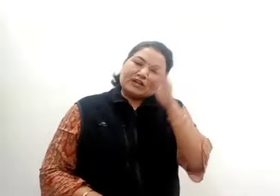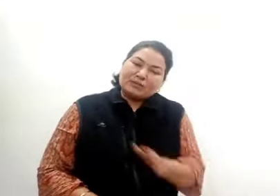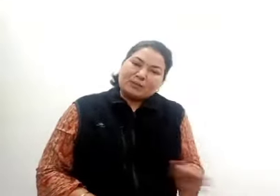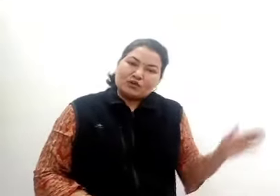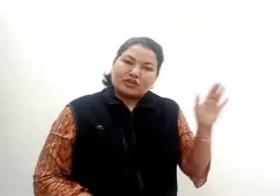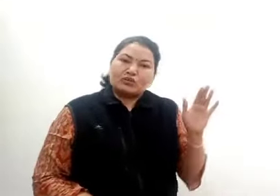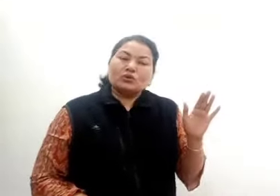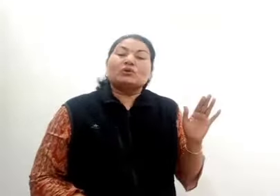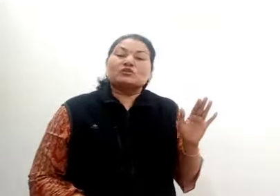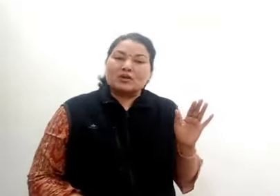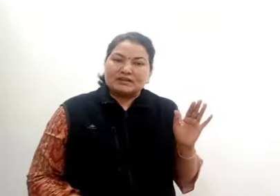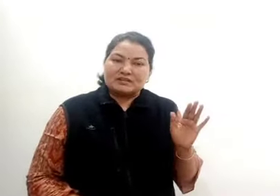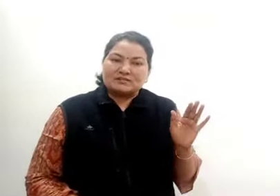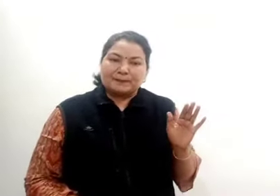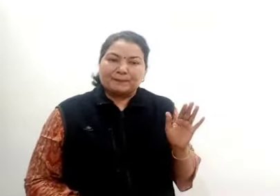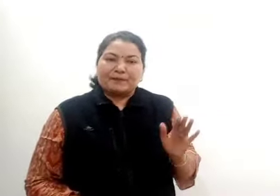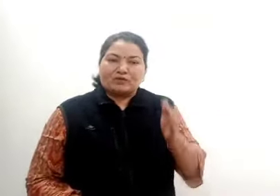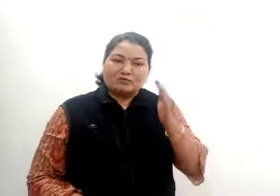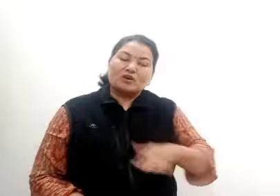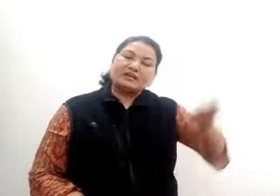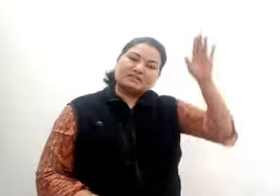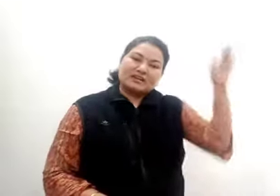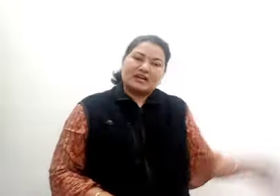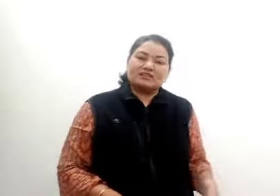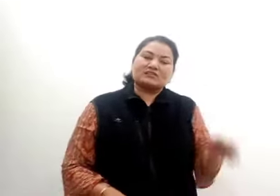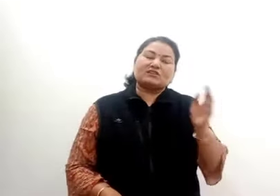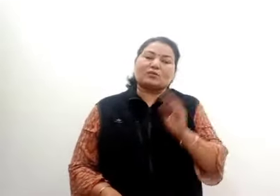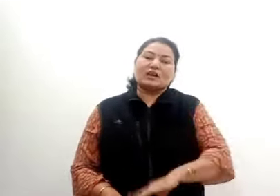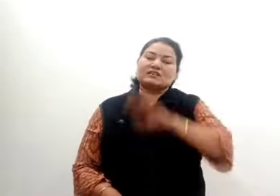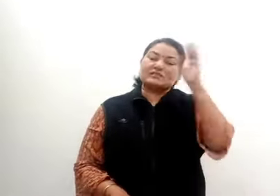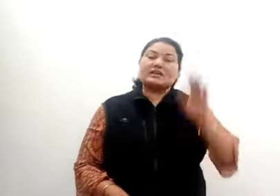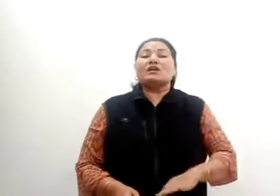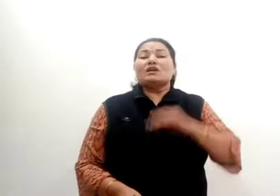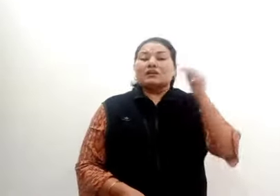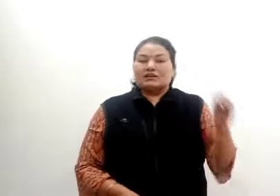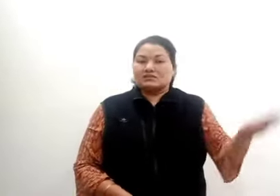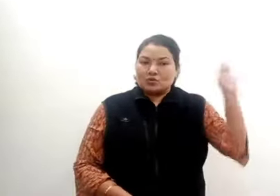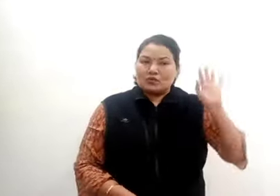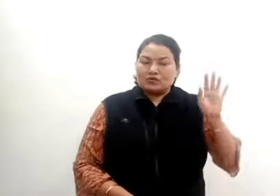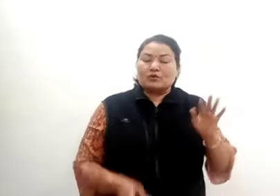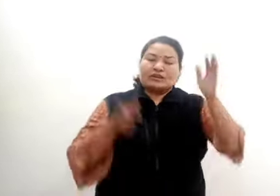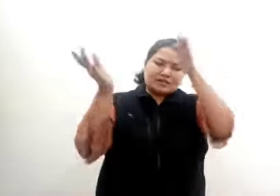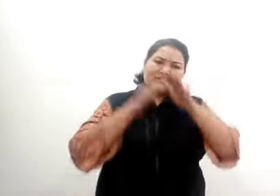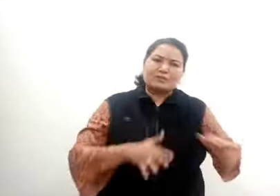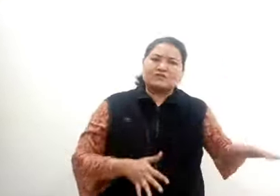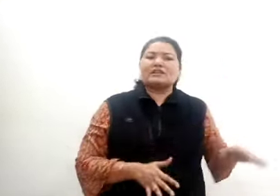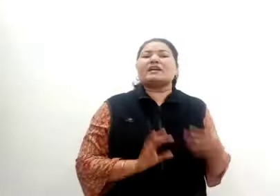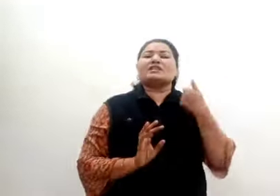be pushed into small intestine. From small intestine, large intestine, from large intestine, it is thrown out of the body. हे सगळ्याच्या प्रोसिजर आहेत ते